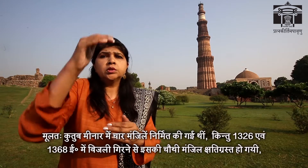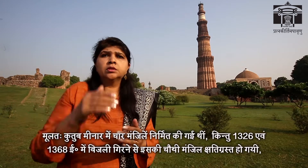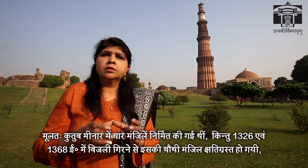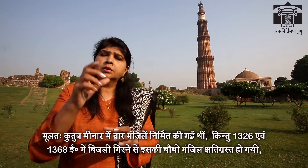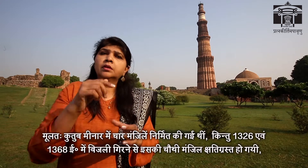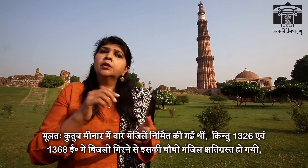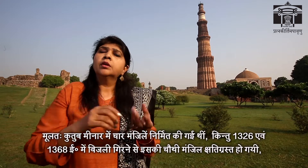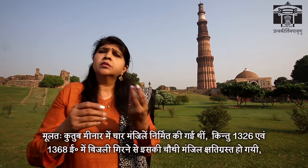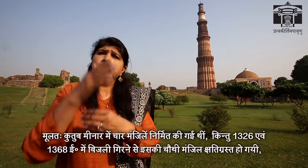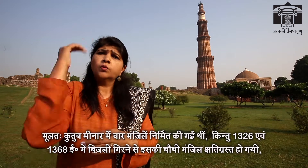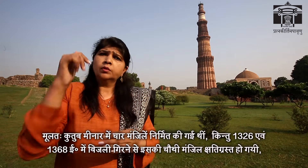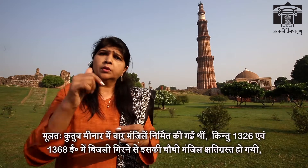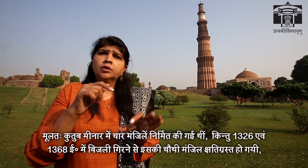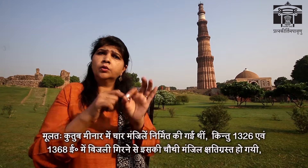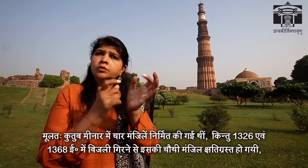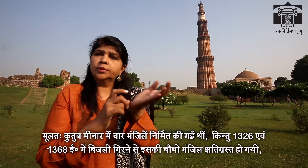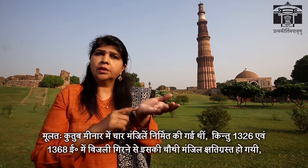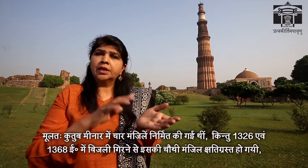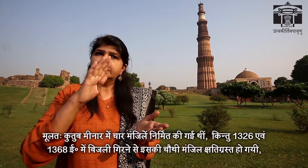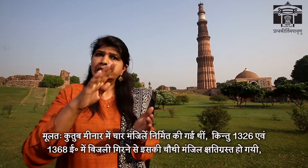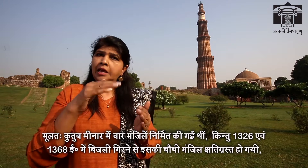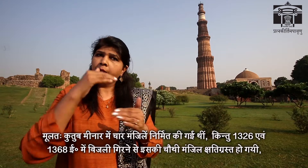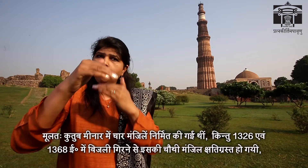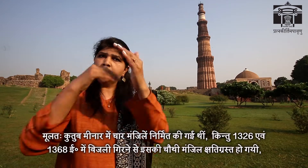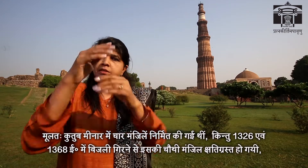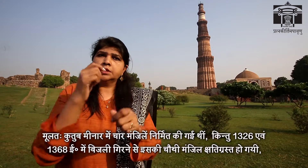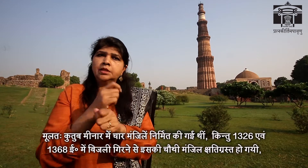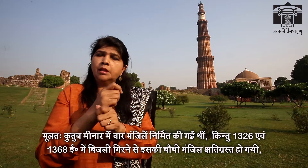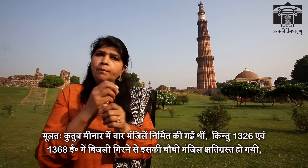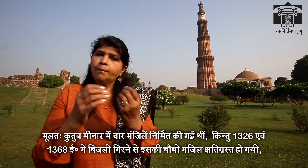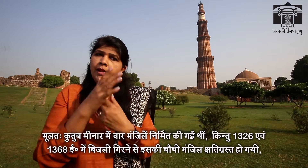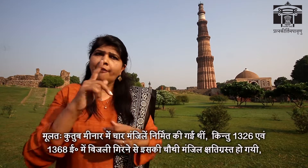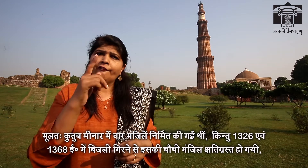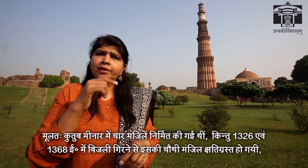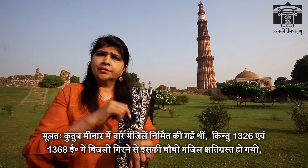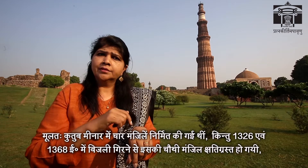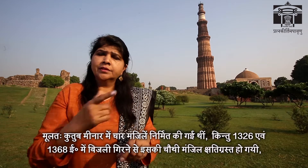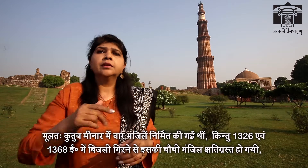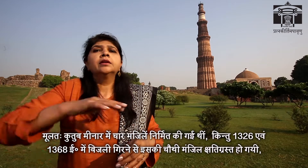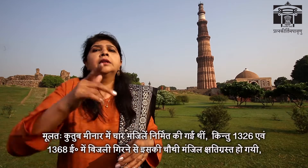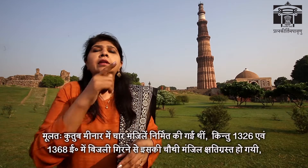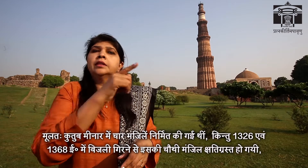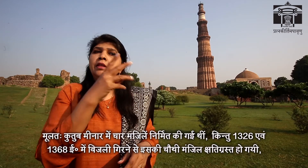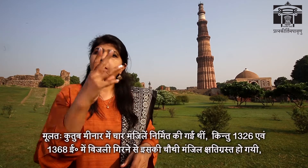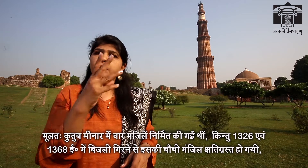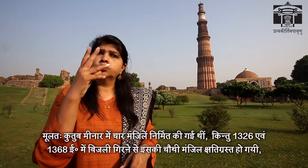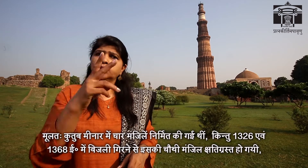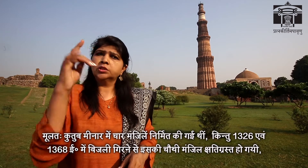मूलतः कुतुब मीनार में 4 मंजिलें निर्मित की गई थीं, किंतु 1326 एवं